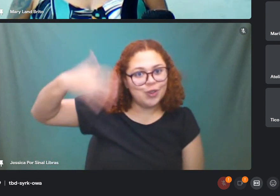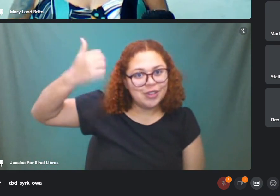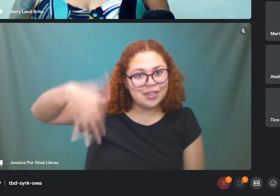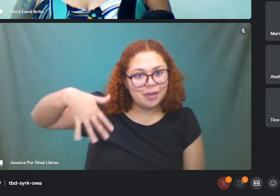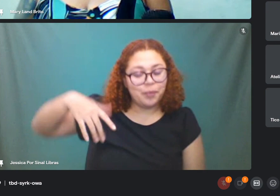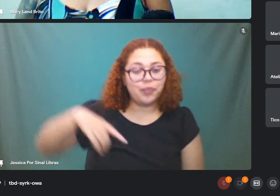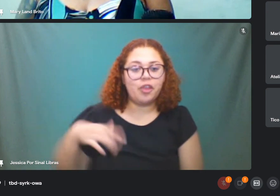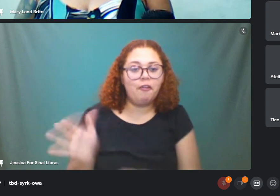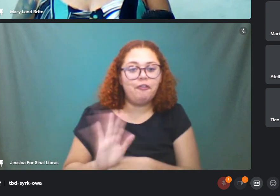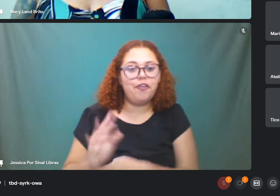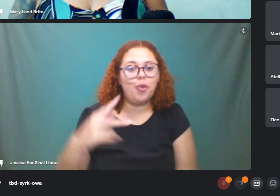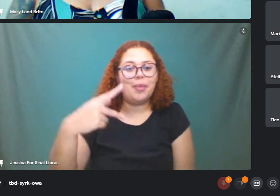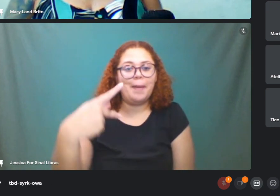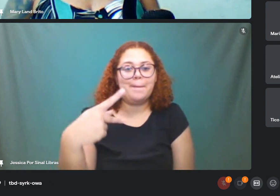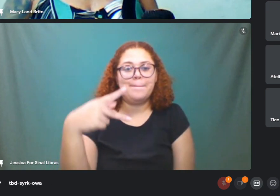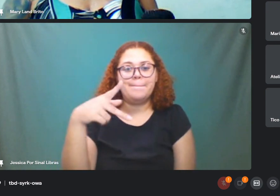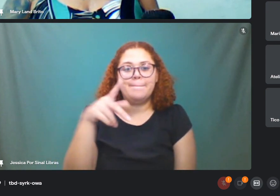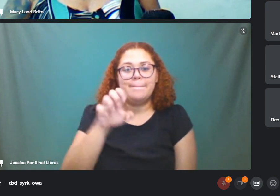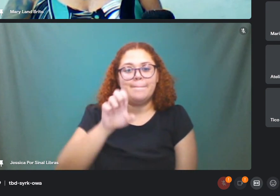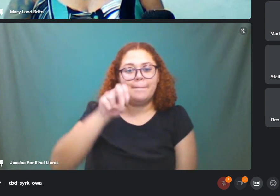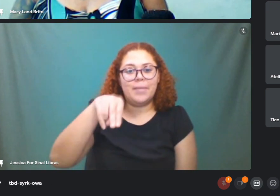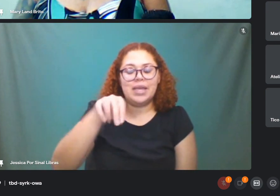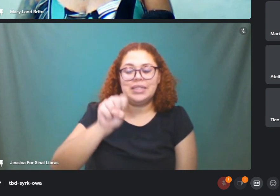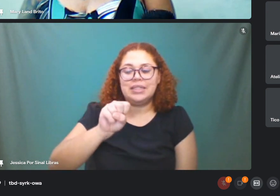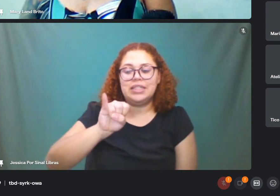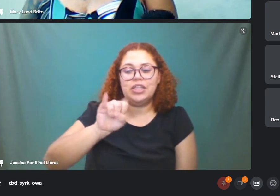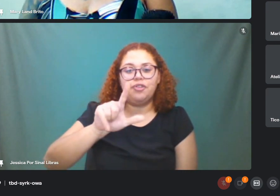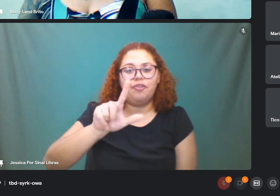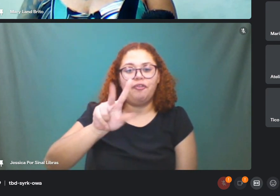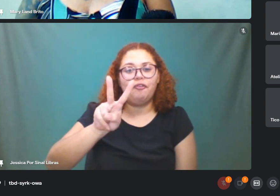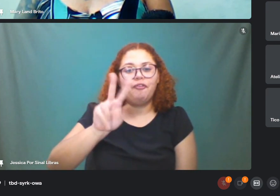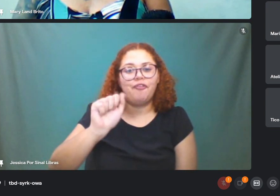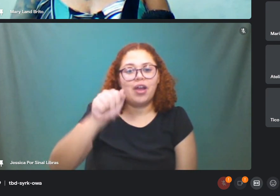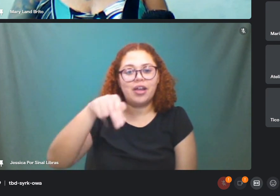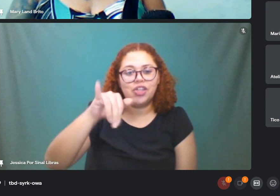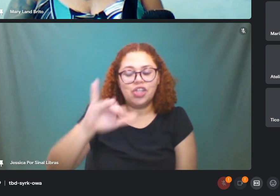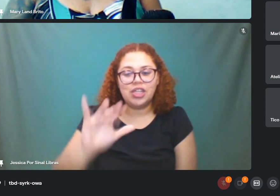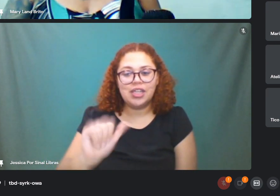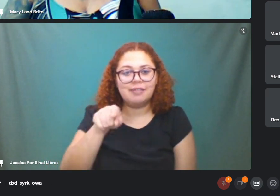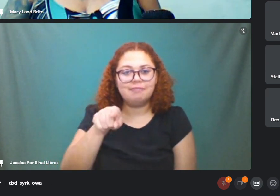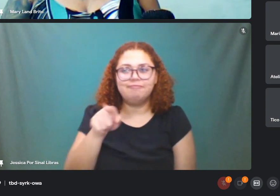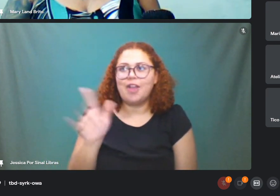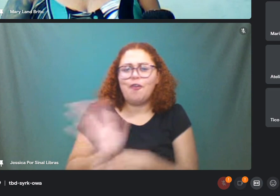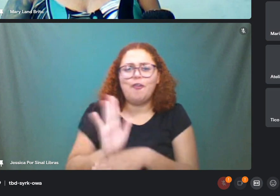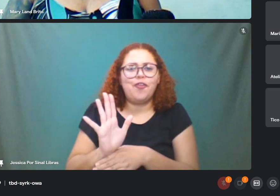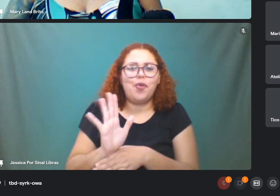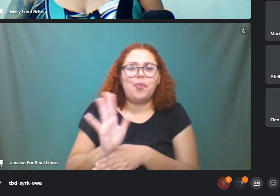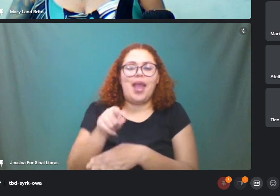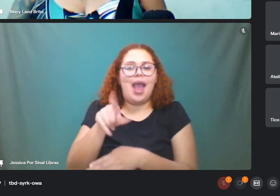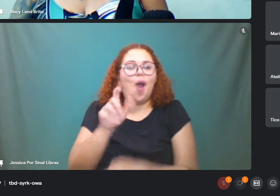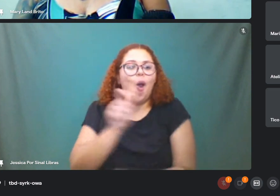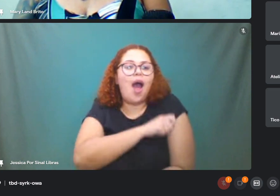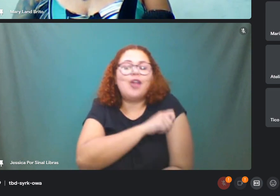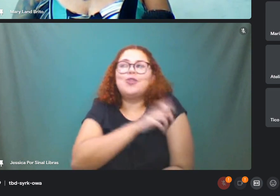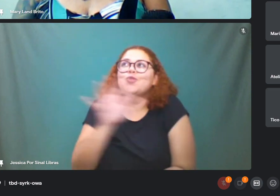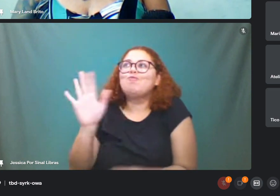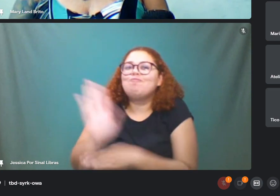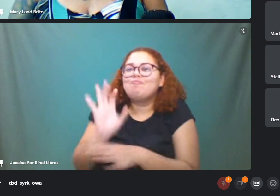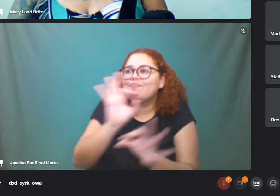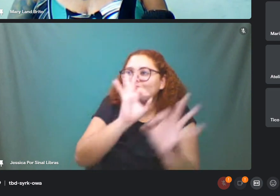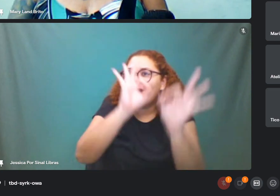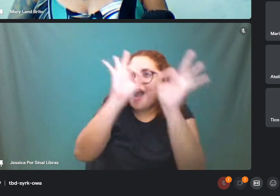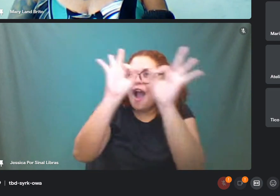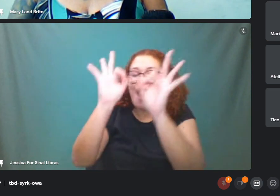Pensilvânia, e os alunos adoraram, cinema com autodescrição. A gente participou também de um projeto